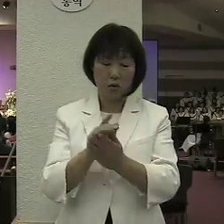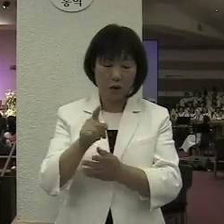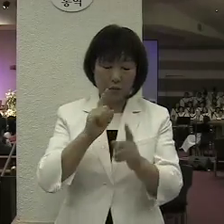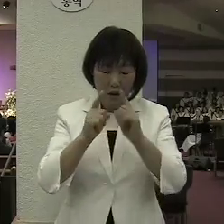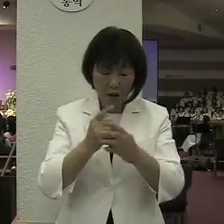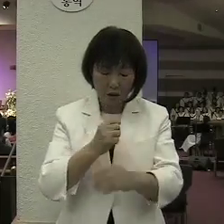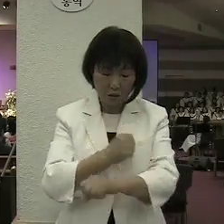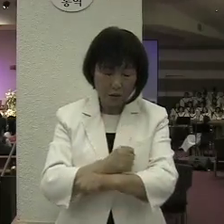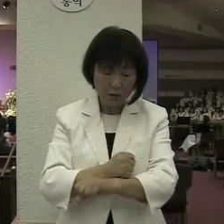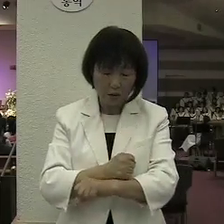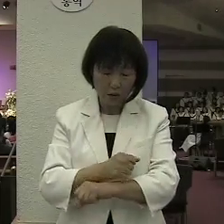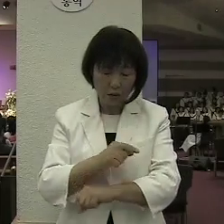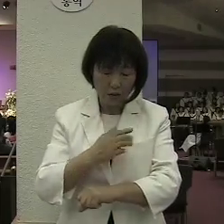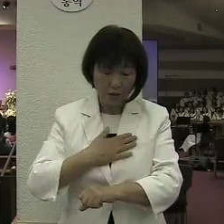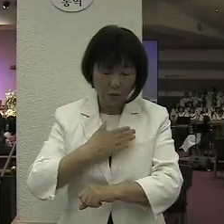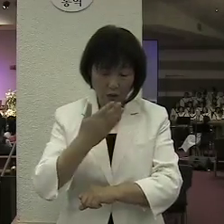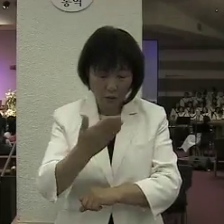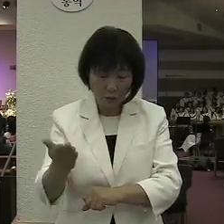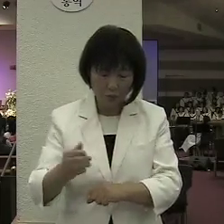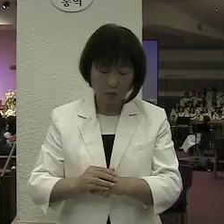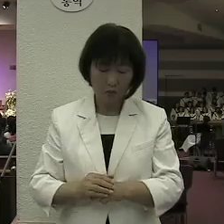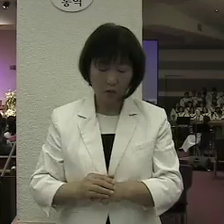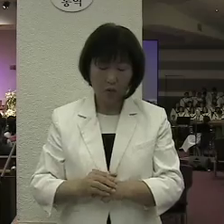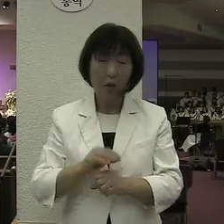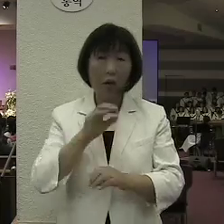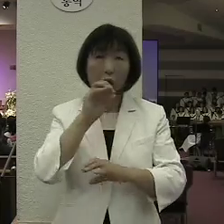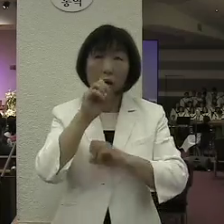my heart and I'm doing great.